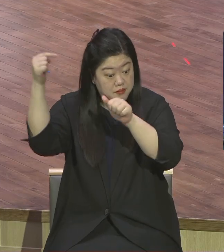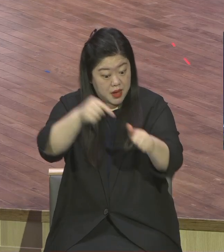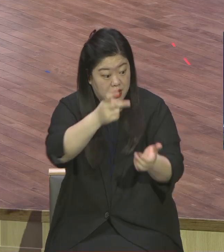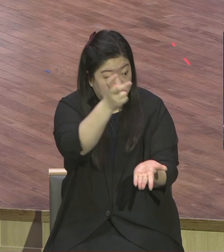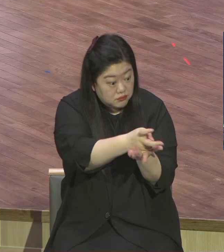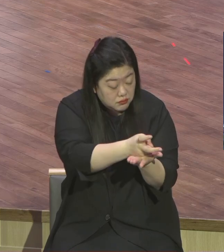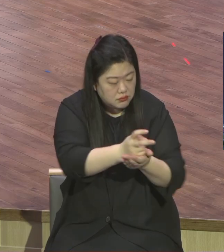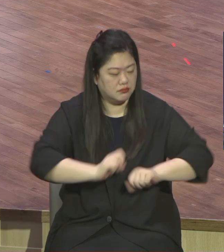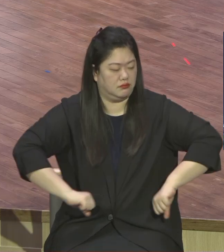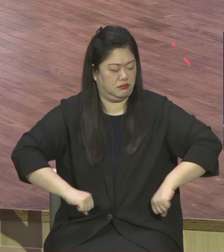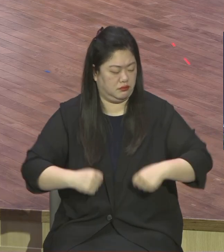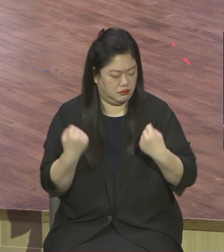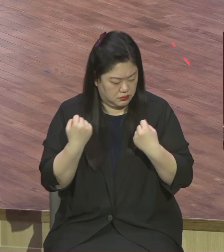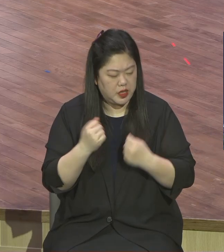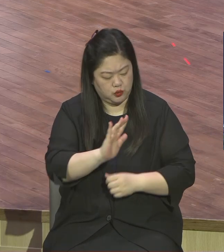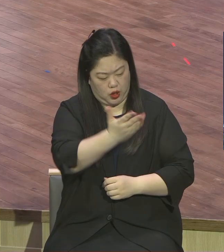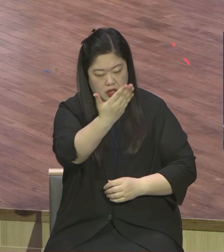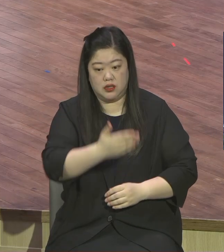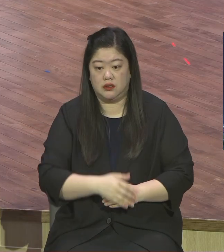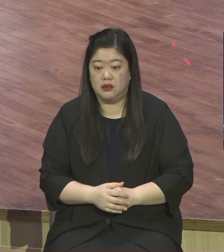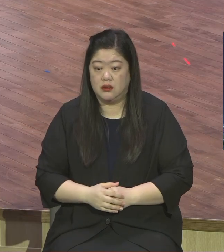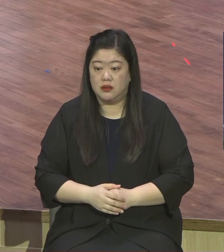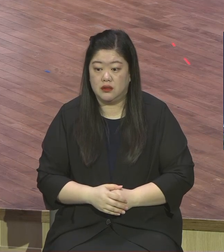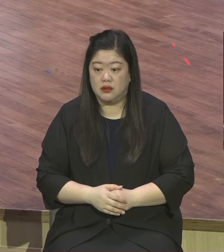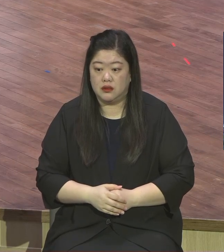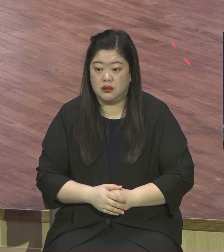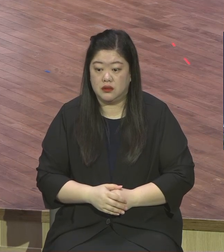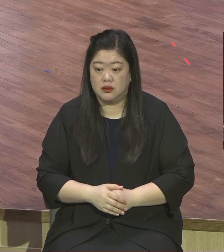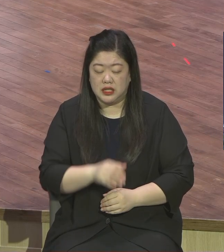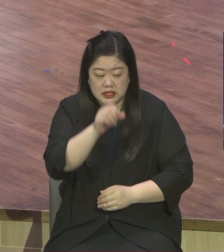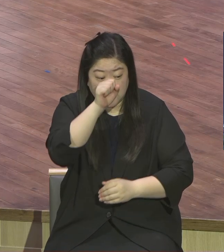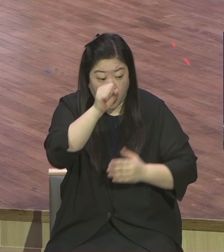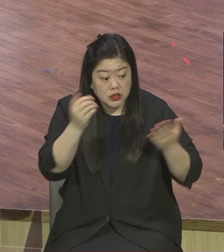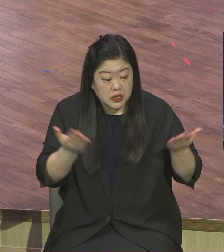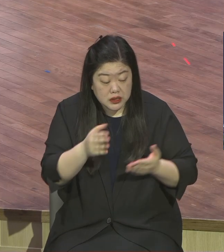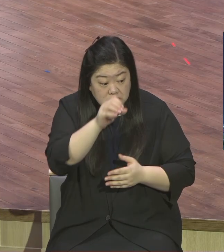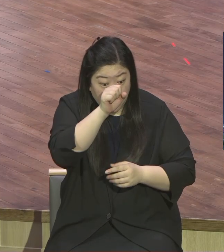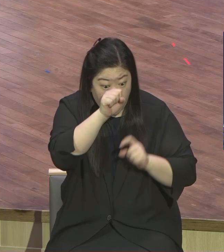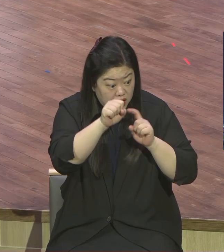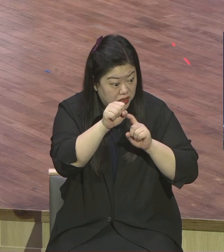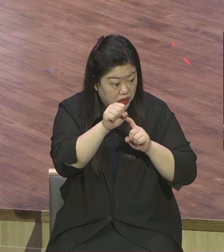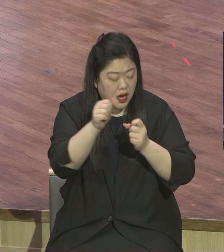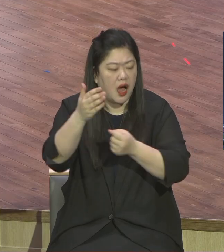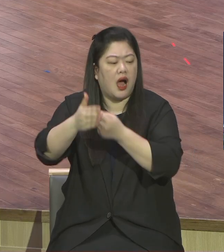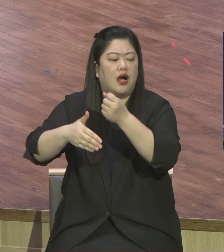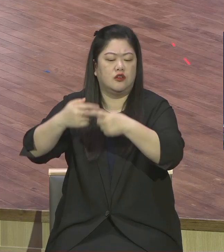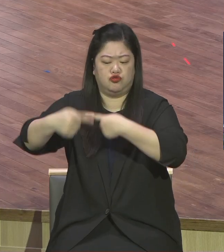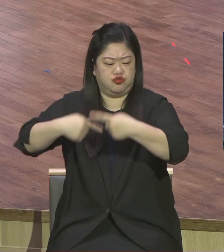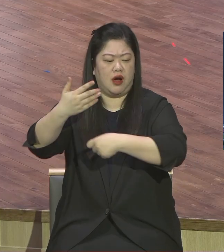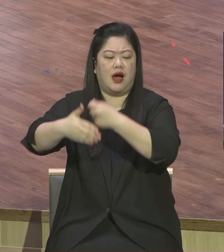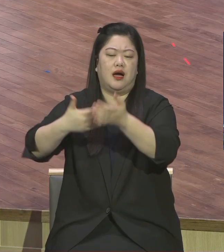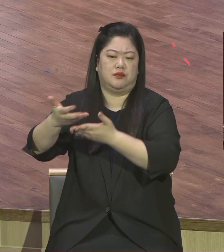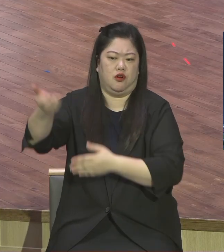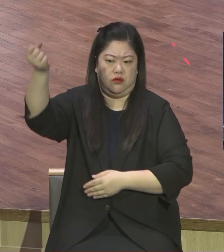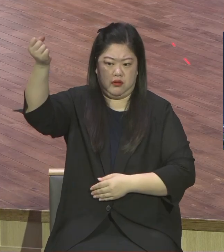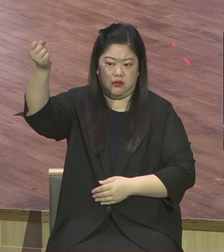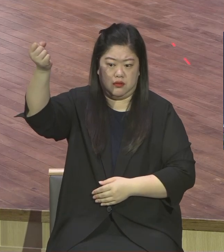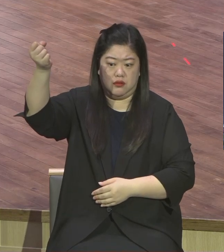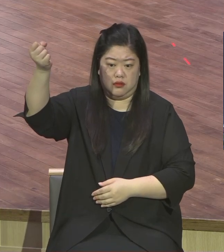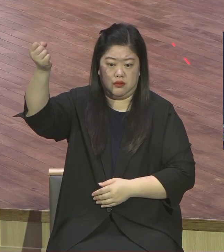어찌하여 선한 일을 내게 묻느냐 선한 일은 오직 한 분이시니라 이 해석을 잘해야 합니다. 너가 지금까지 선한